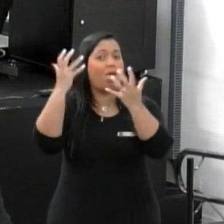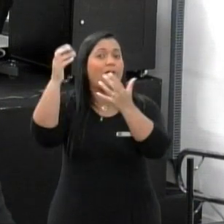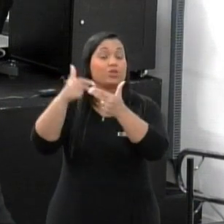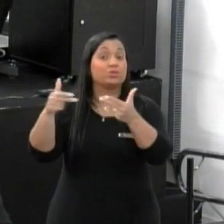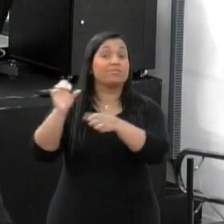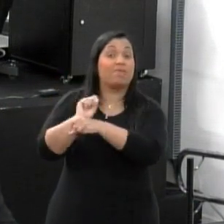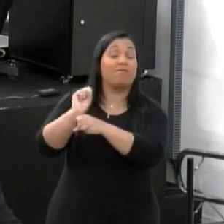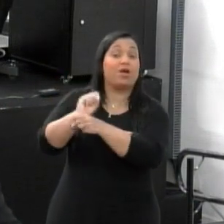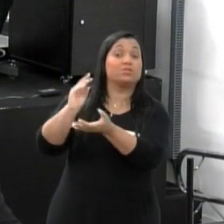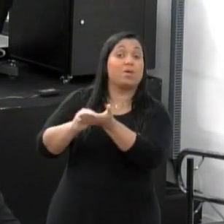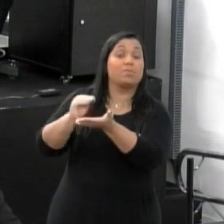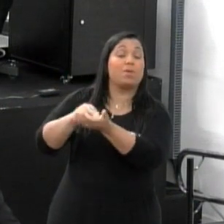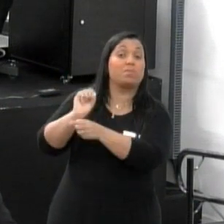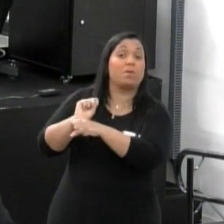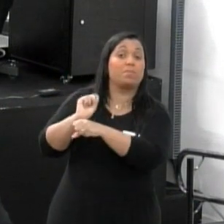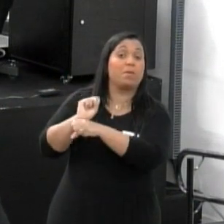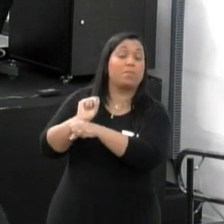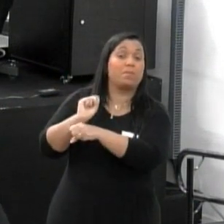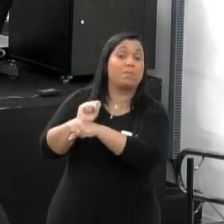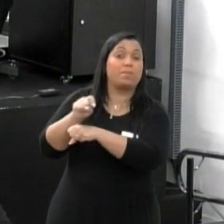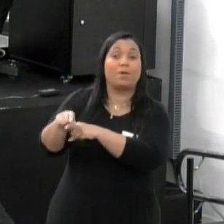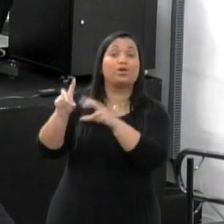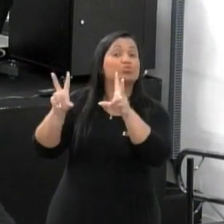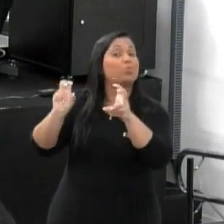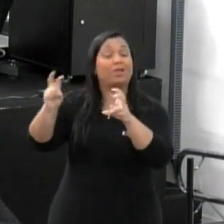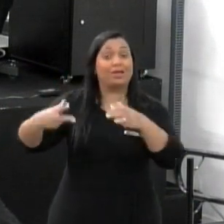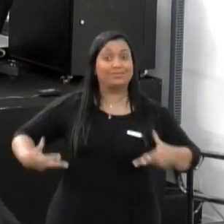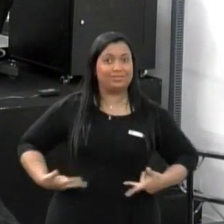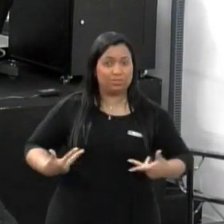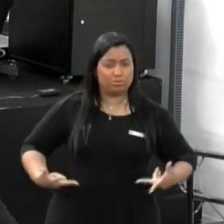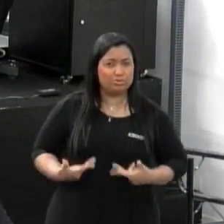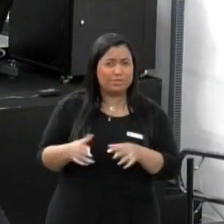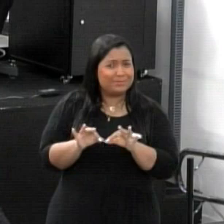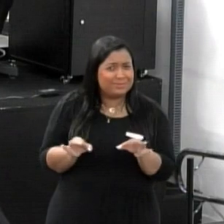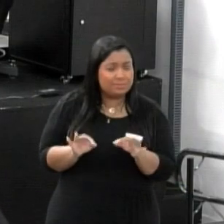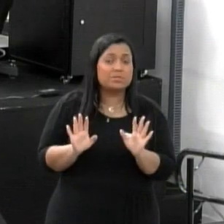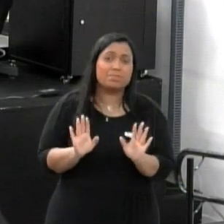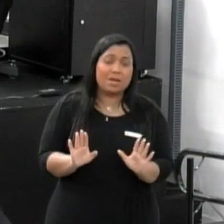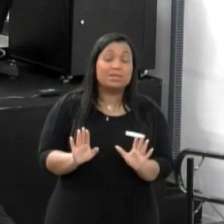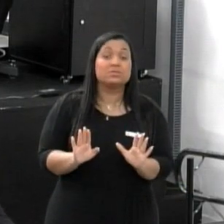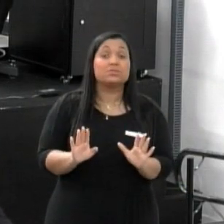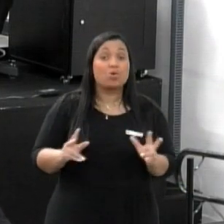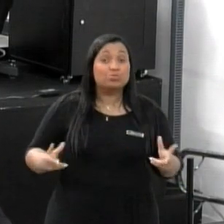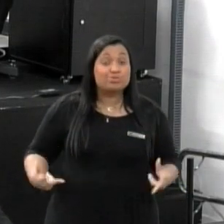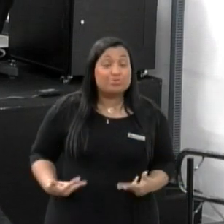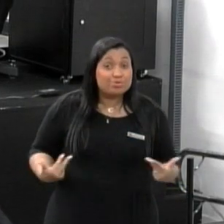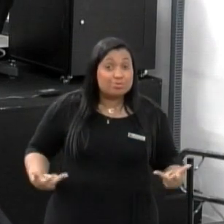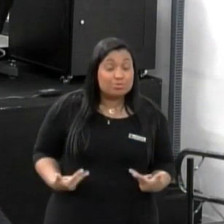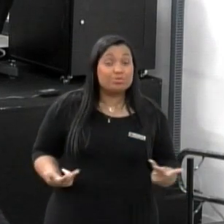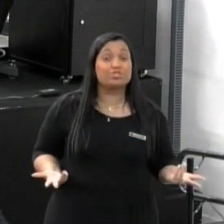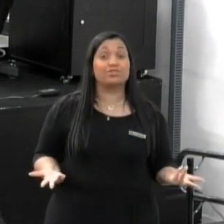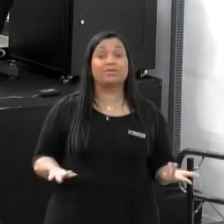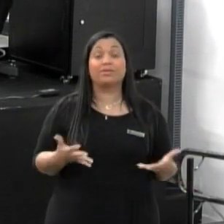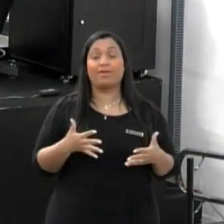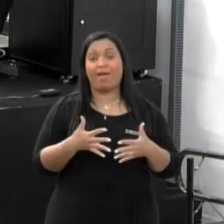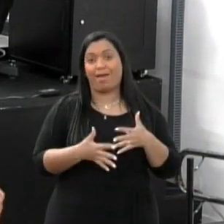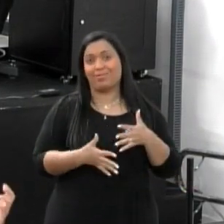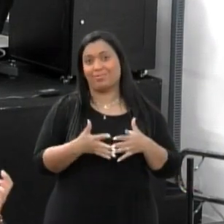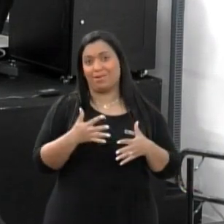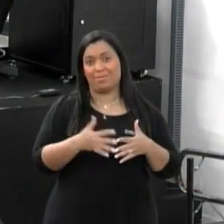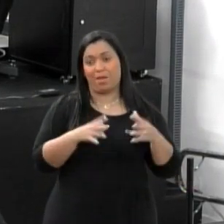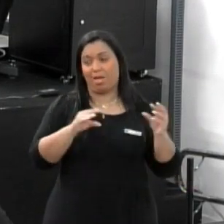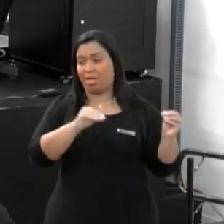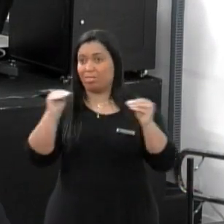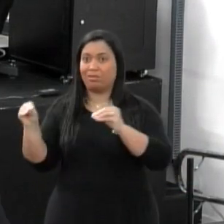tem pendente lá sobre cirurgia é aquela cirurgia simples mas só cirurgia gente que atrapalho essa